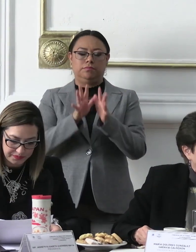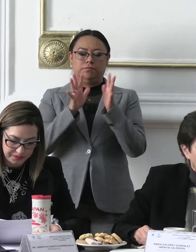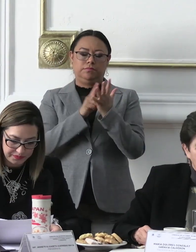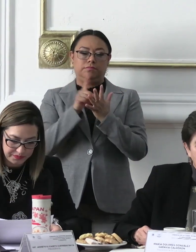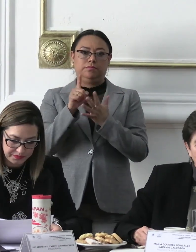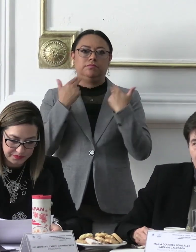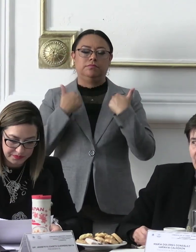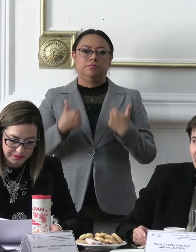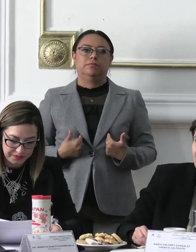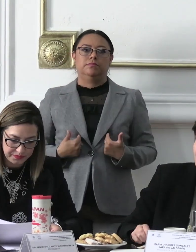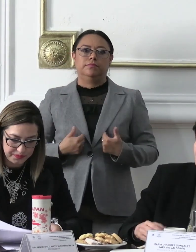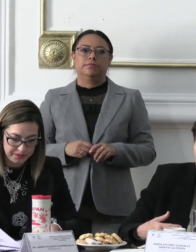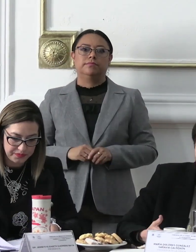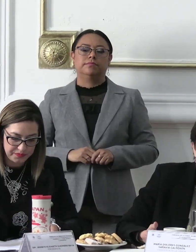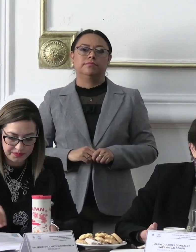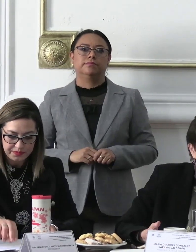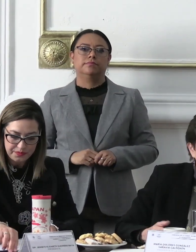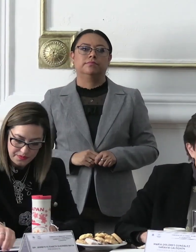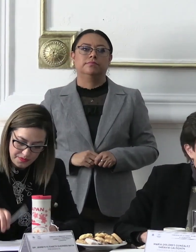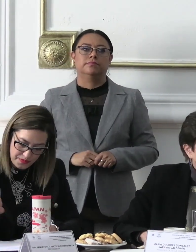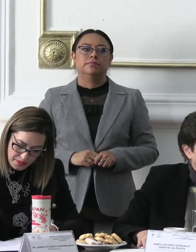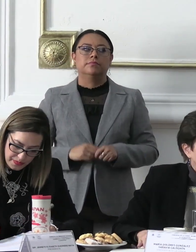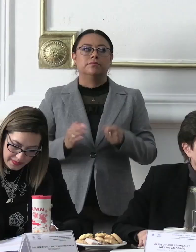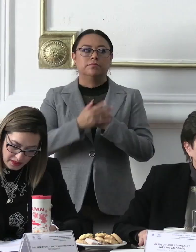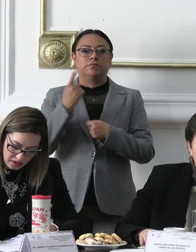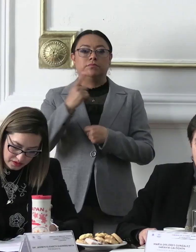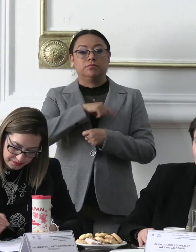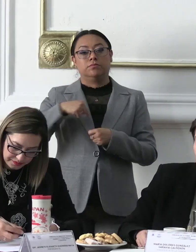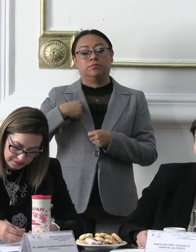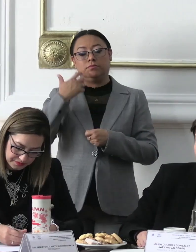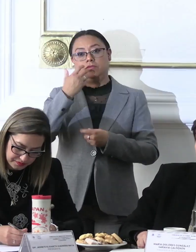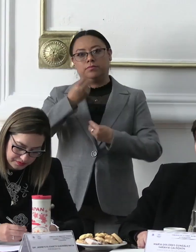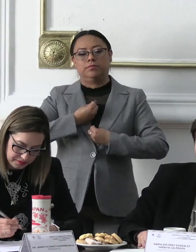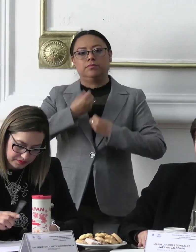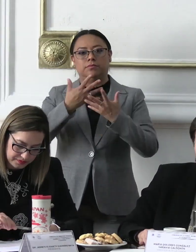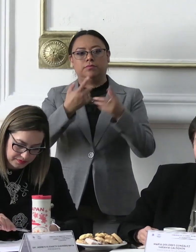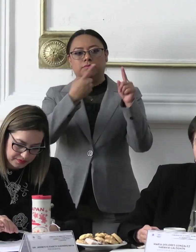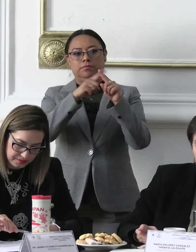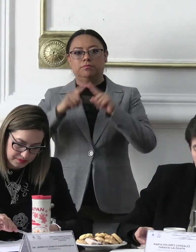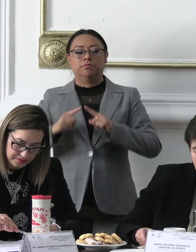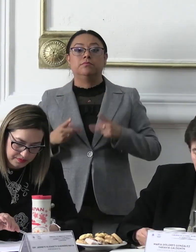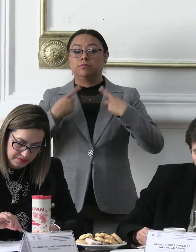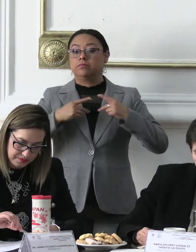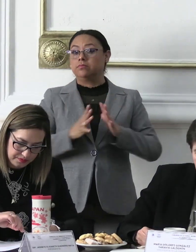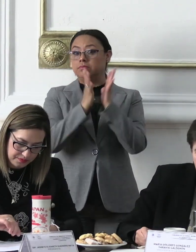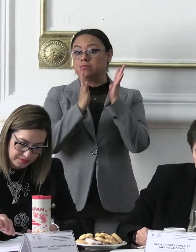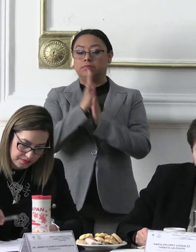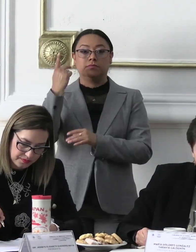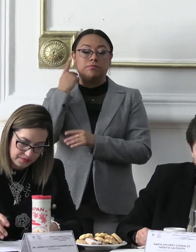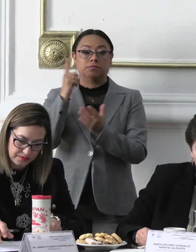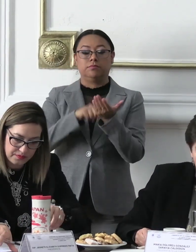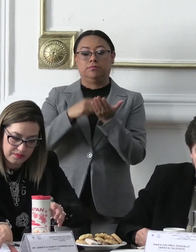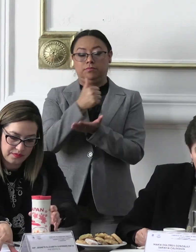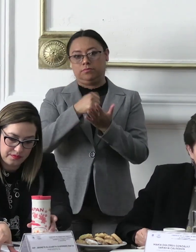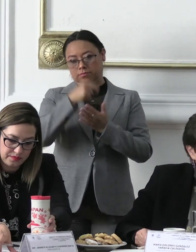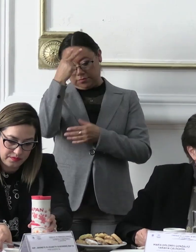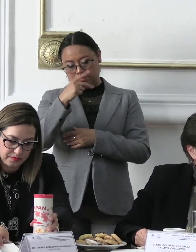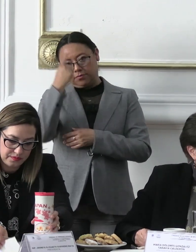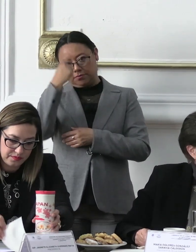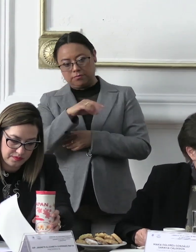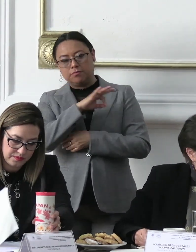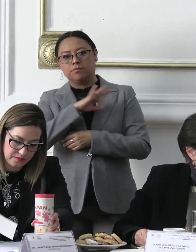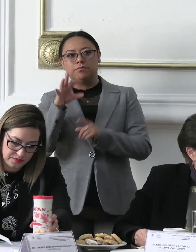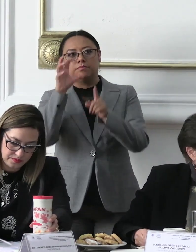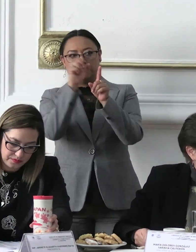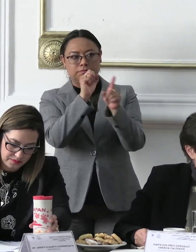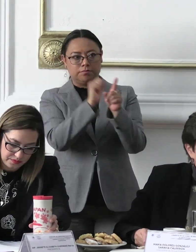derechos humanos en la ciudad, por la voluntad expresada por los distintos actores políticos en la ciudad, por un marco